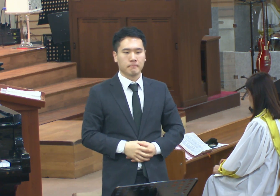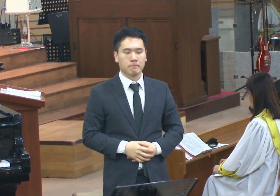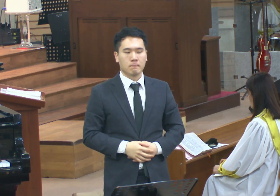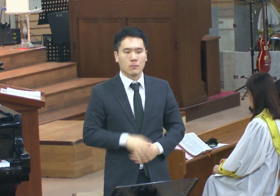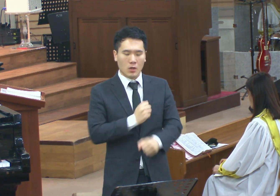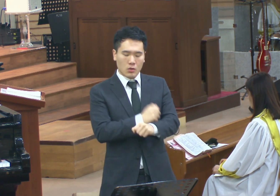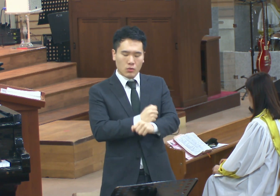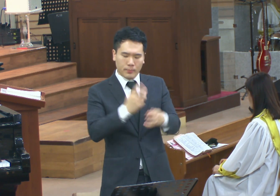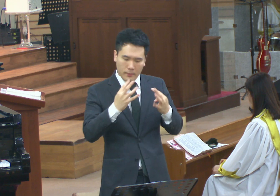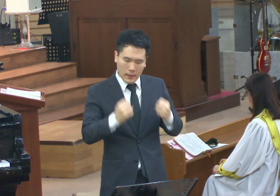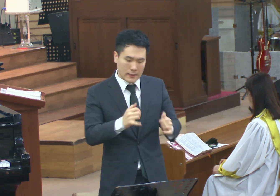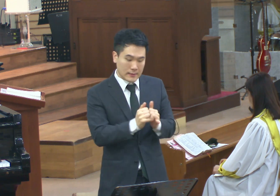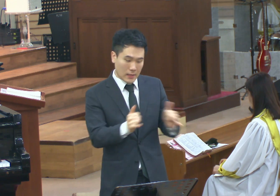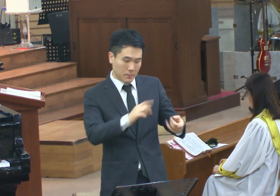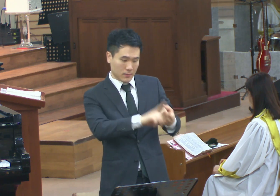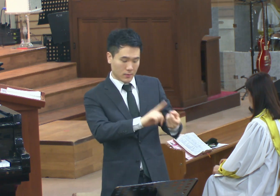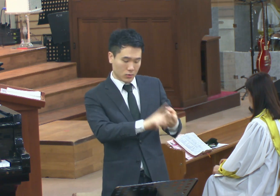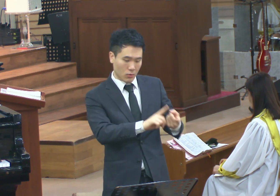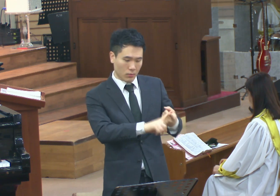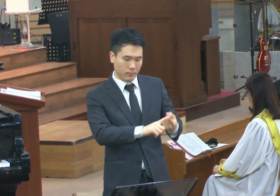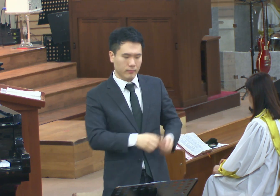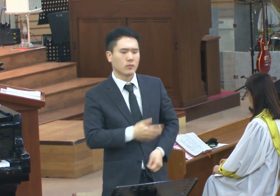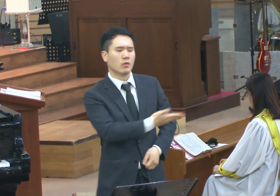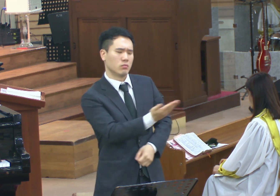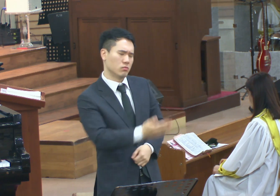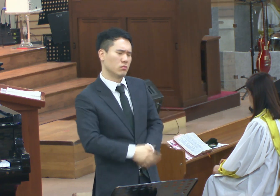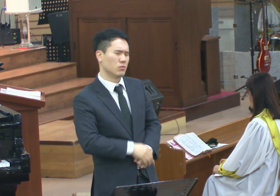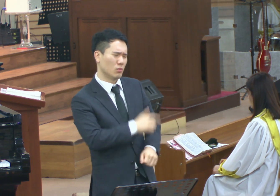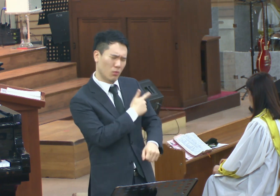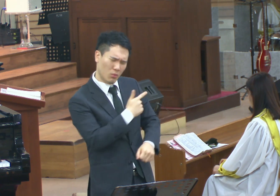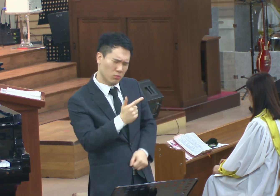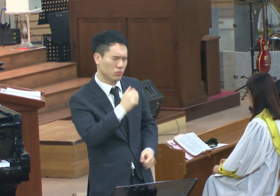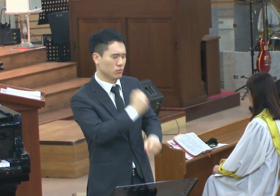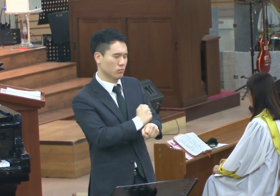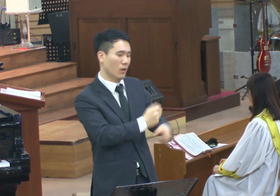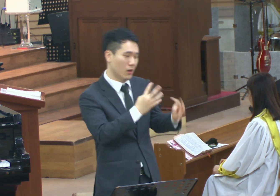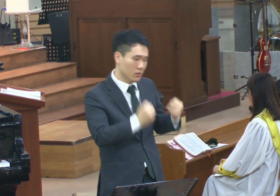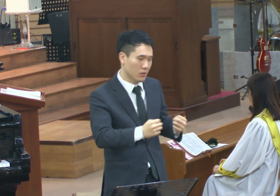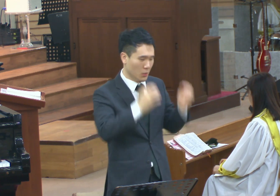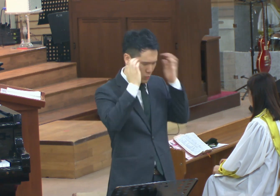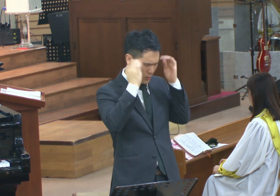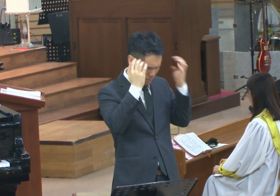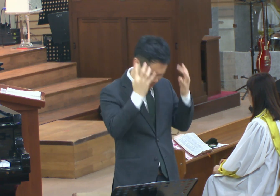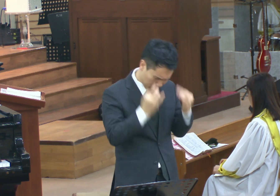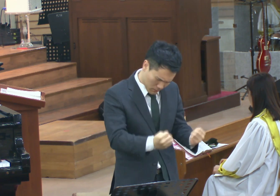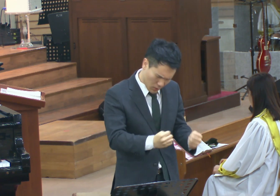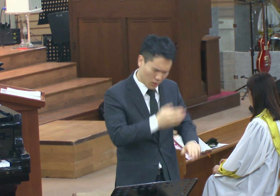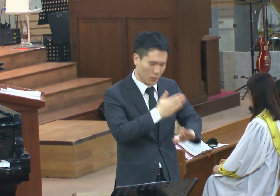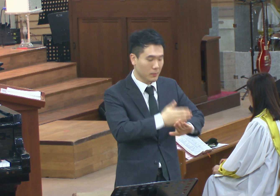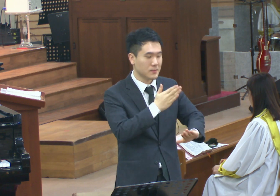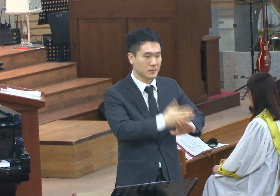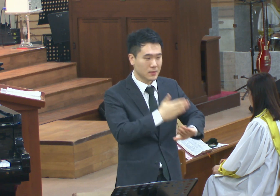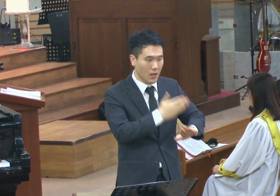수고한 사람들에 대해서 수고했습니다. 참 고생 많으셨습니다. 고맙습니다. 목회를 하다